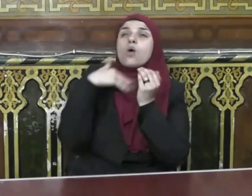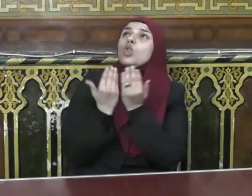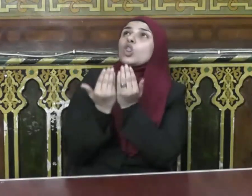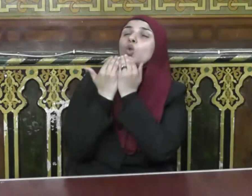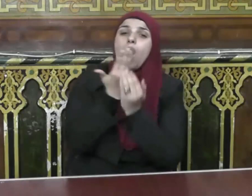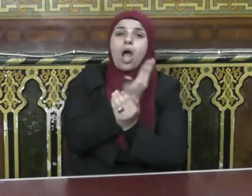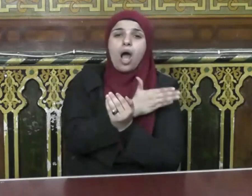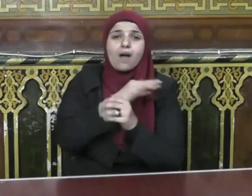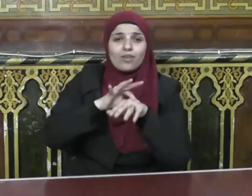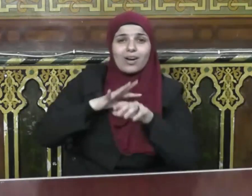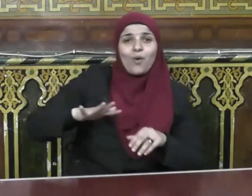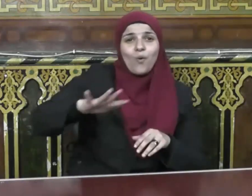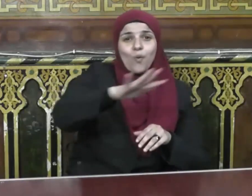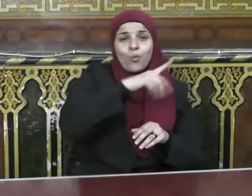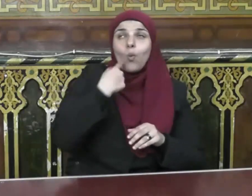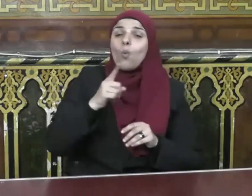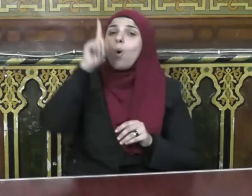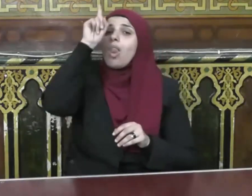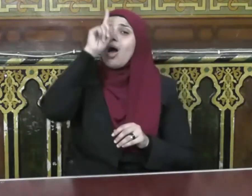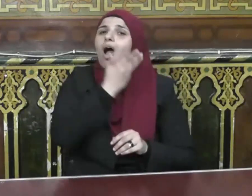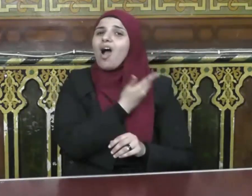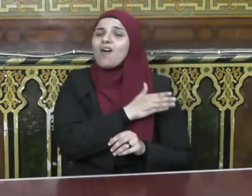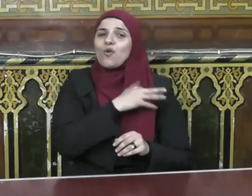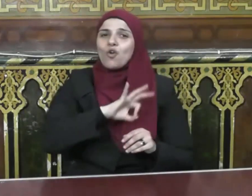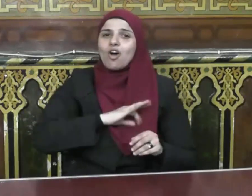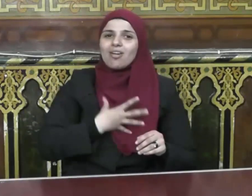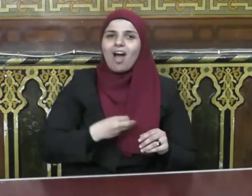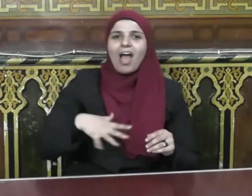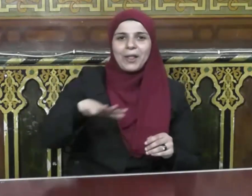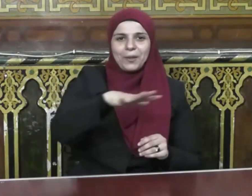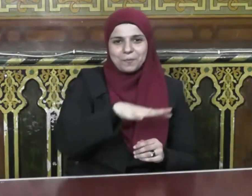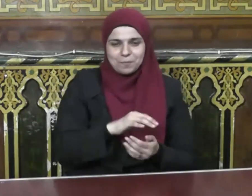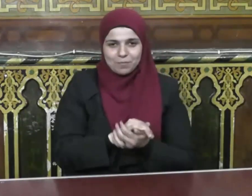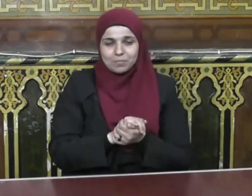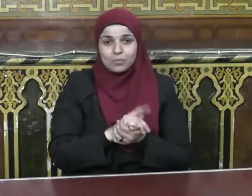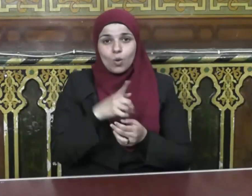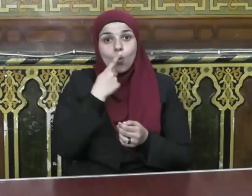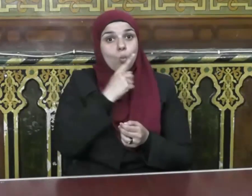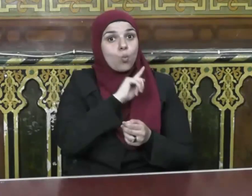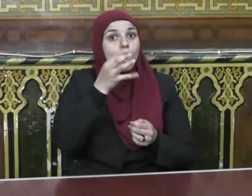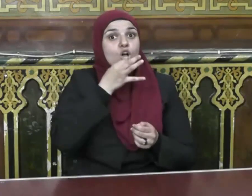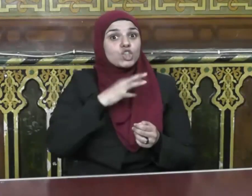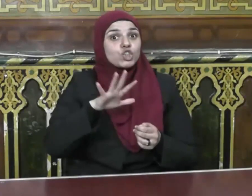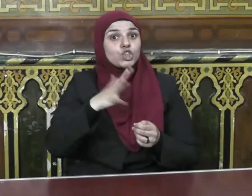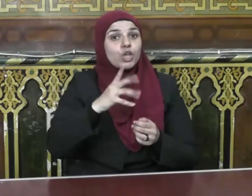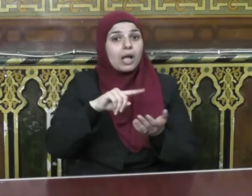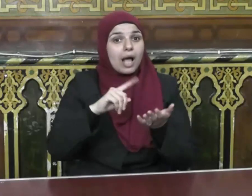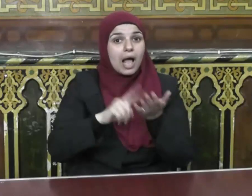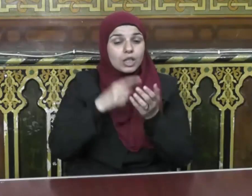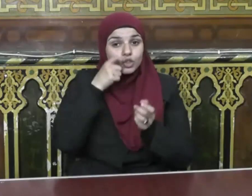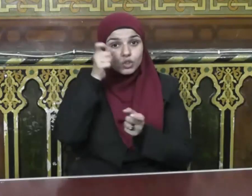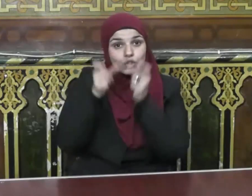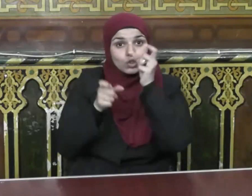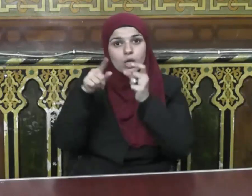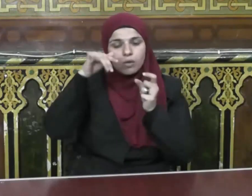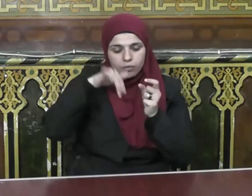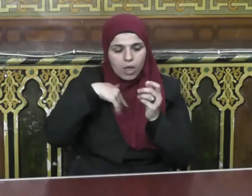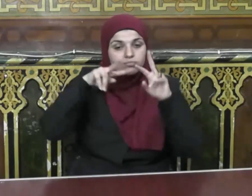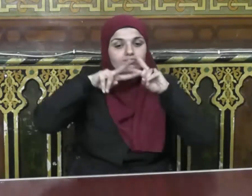لكم، والله غفور رحيم. ولا شك أن المتدبر في سيرة رسول الله